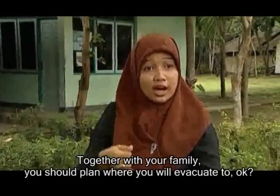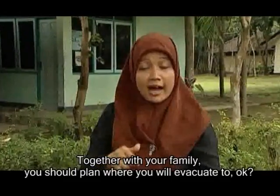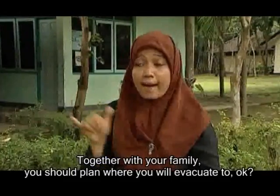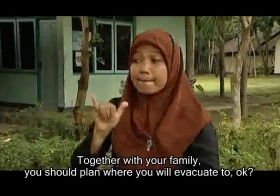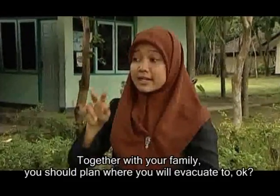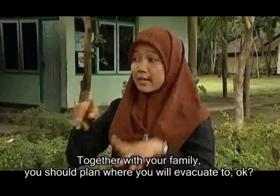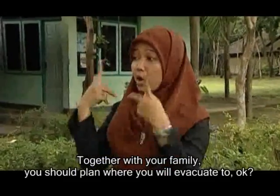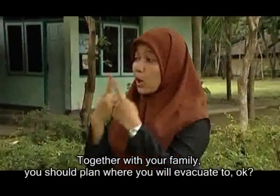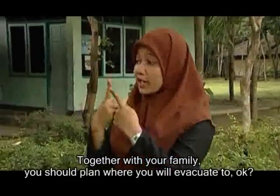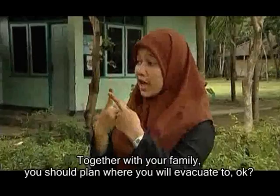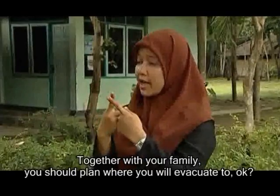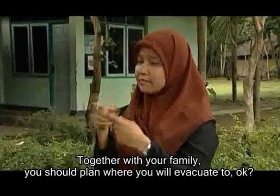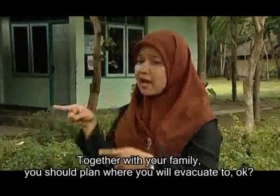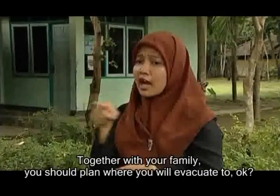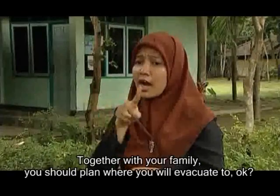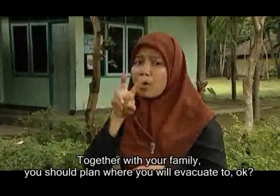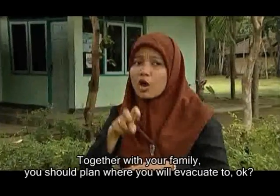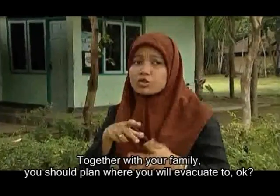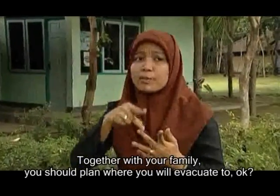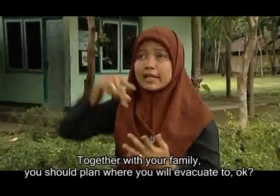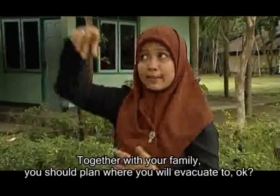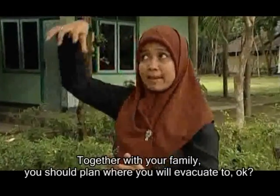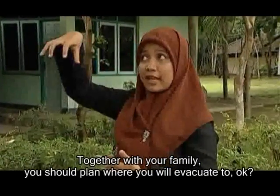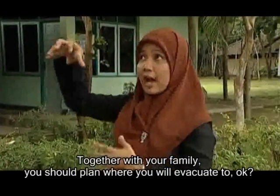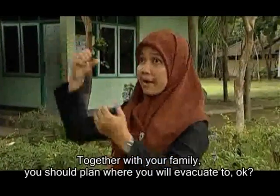Juga bersama keluarga, kamu harus memilih tempat yang aman.